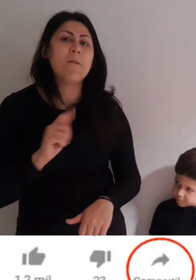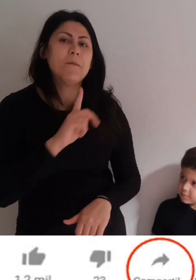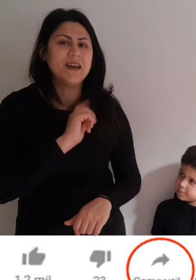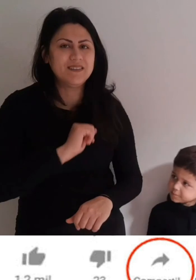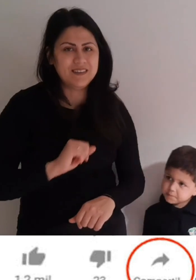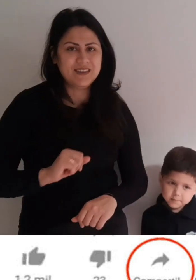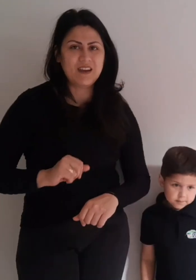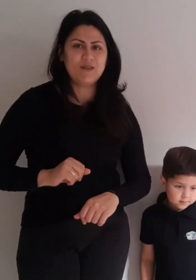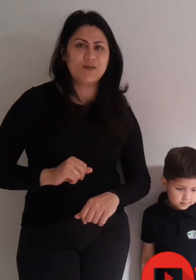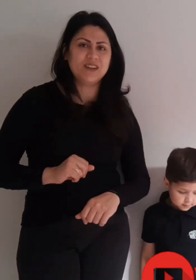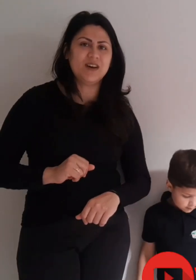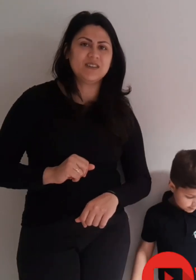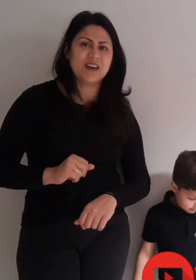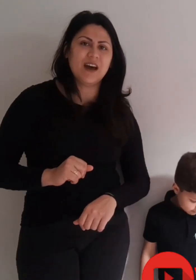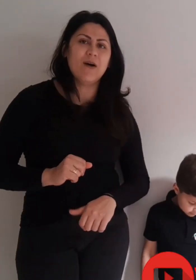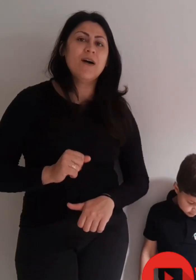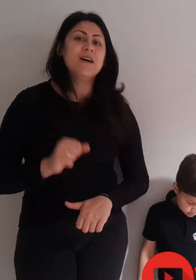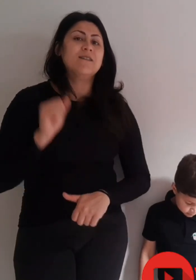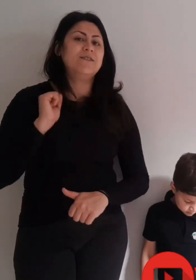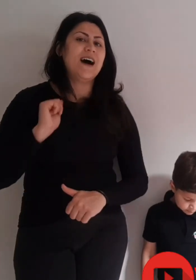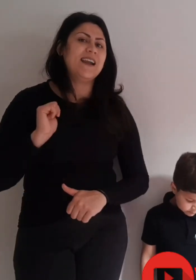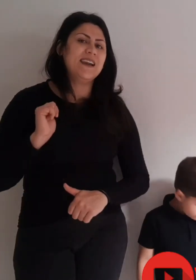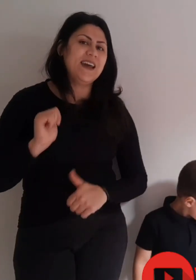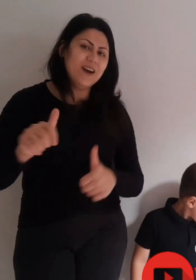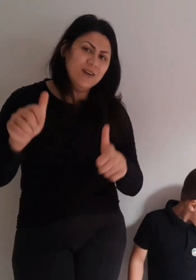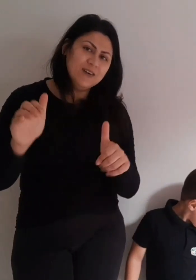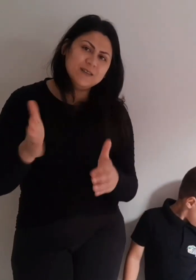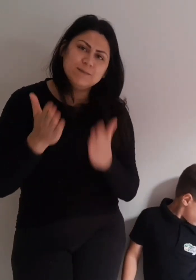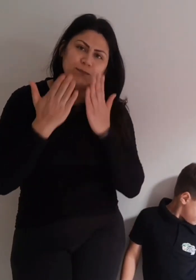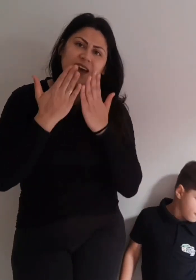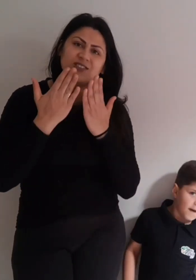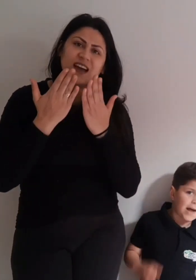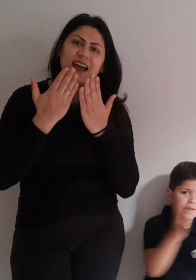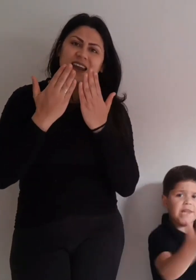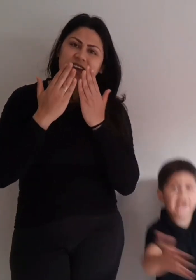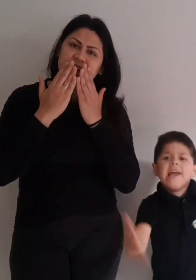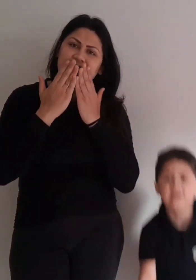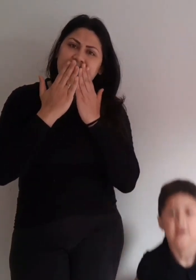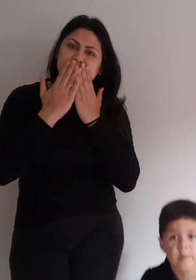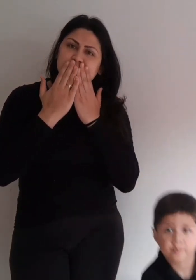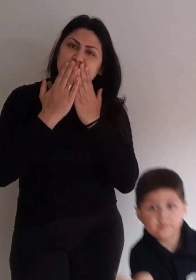também se inscrevam em nosso canal. Valeu! Beijo, galerinha!